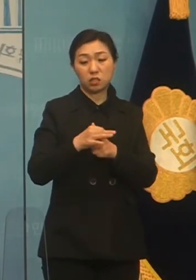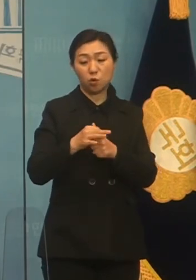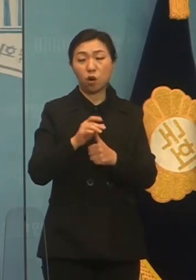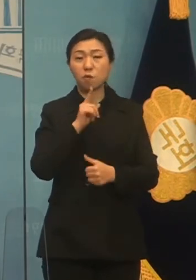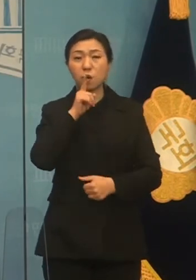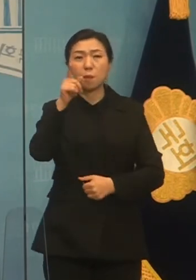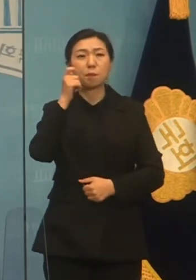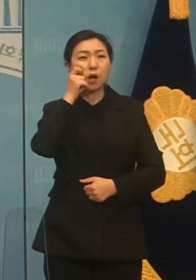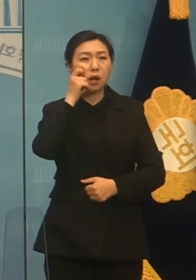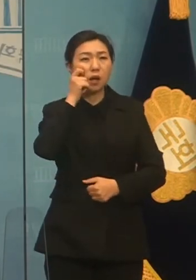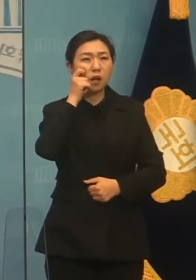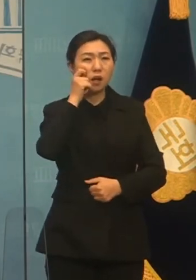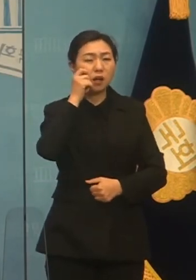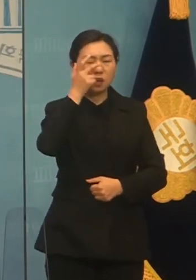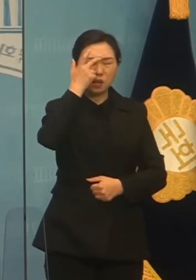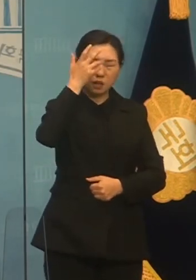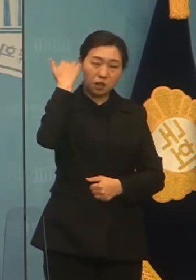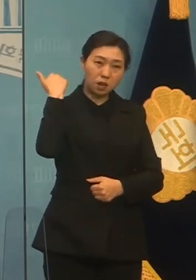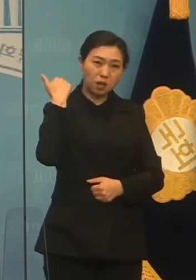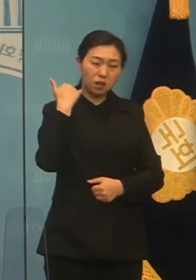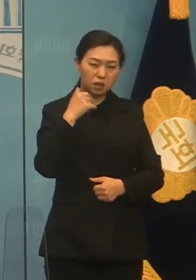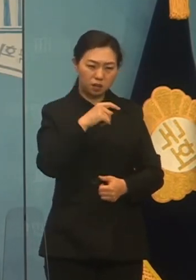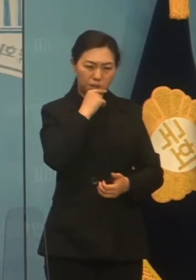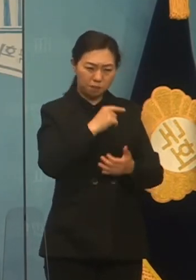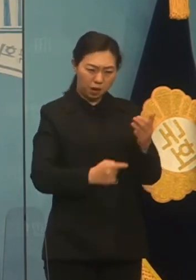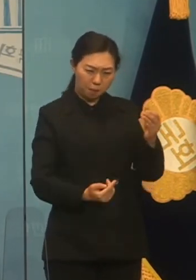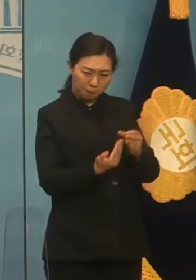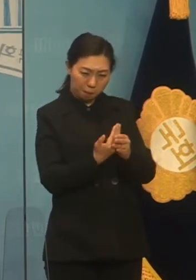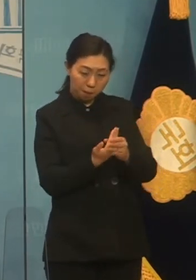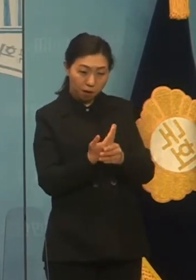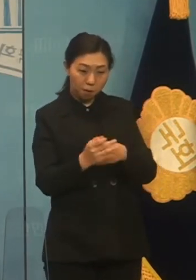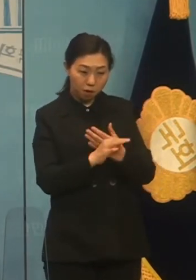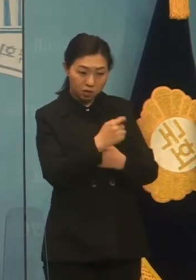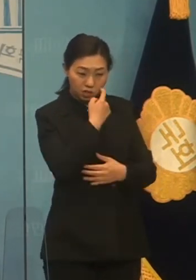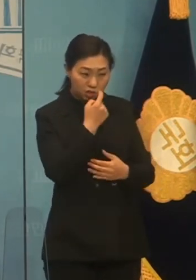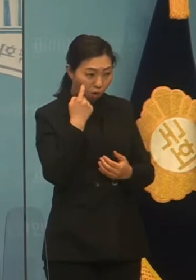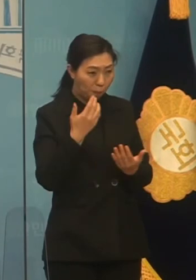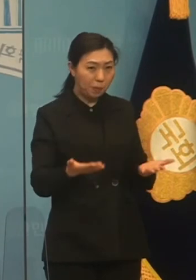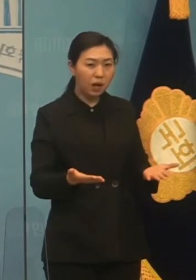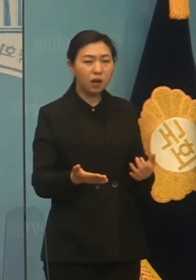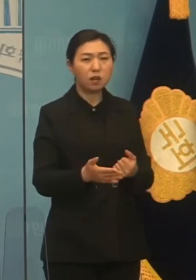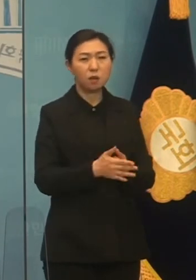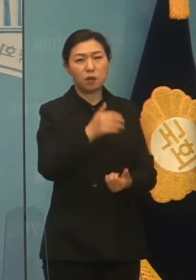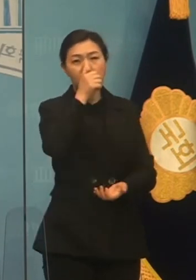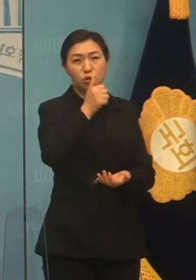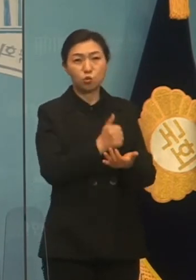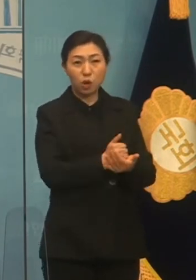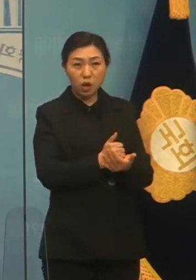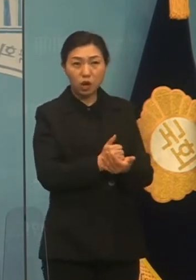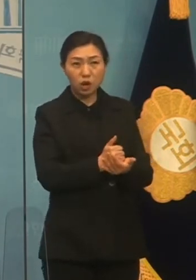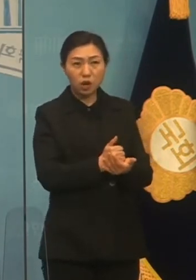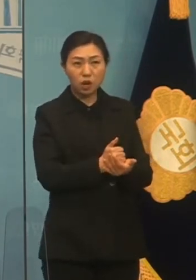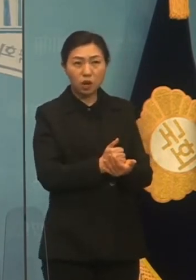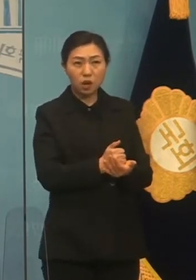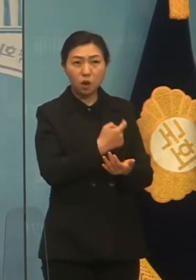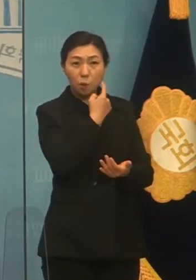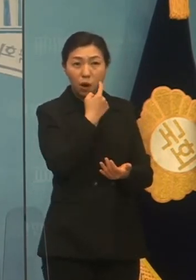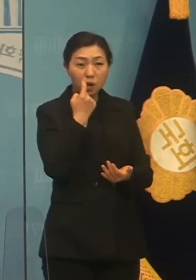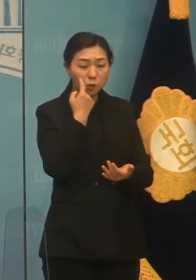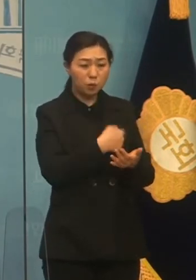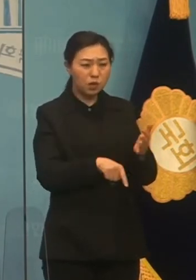후 오랜 시간이 지나면 정부의 묘실 등으로 범죄 피해 사실 확인을 위한